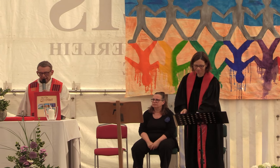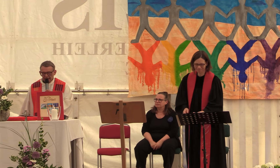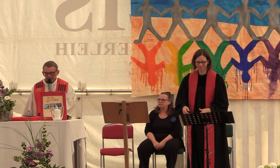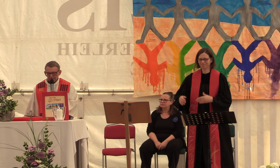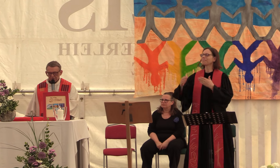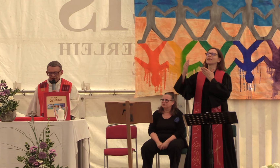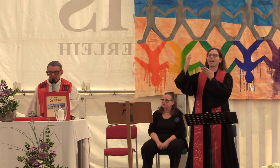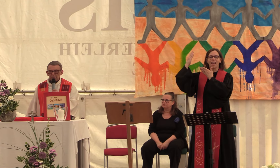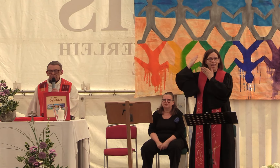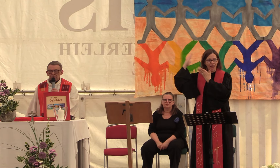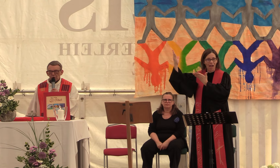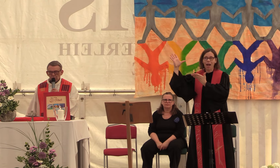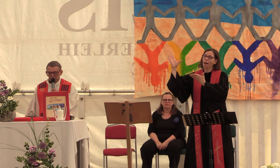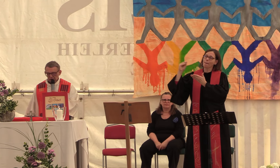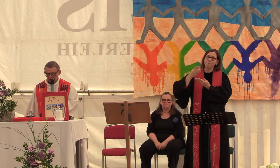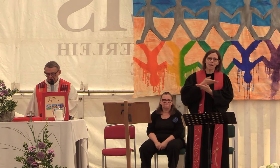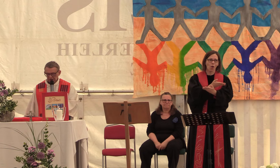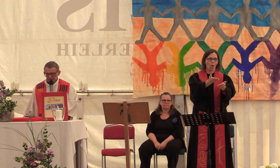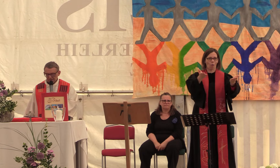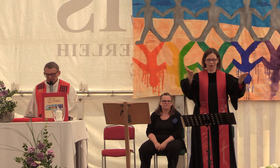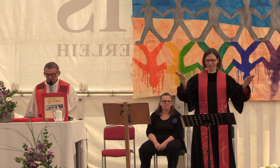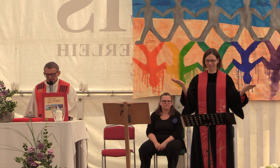Der Herr sei mit euch.